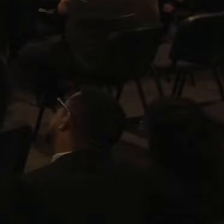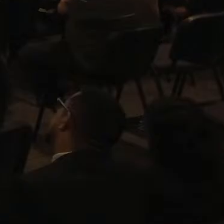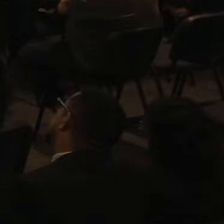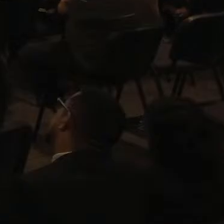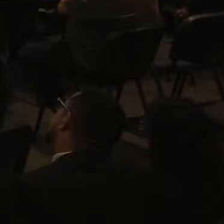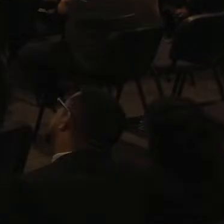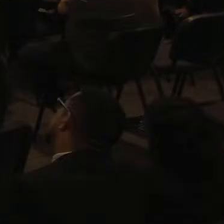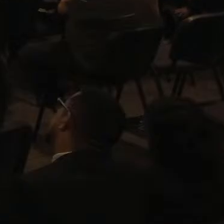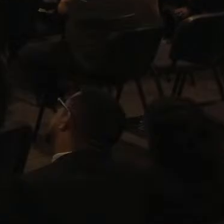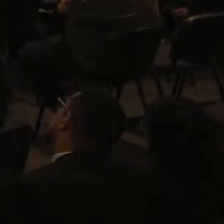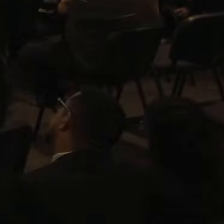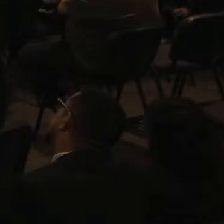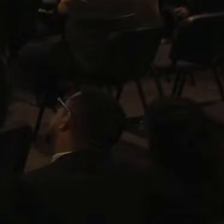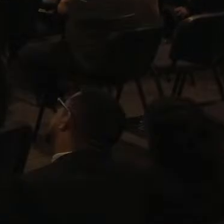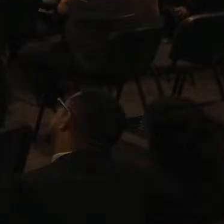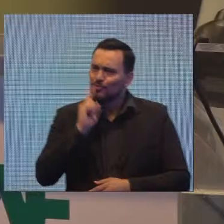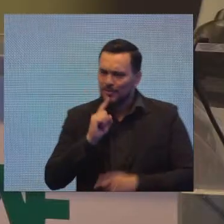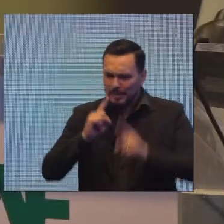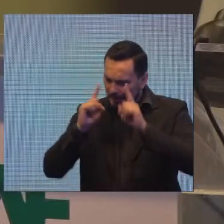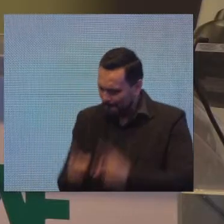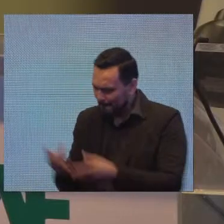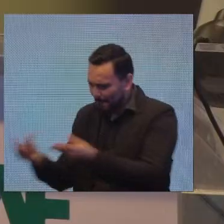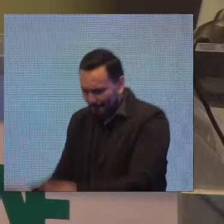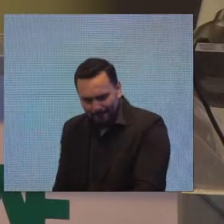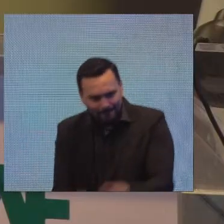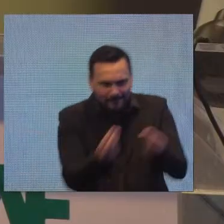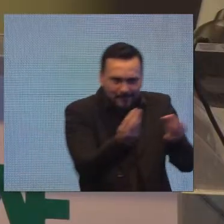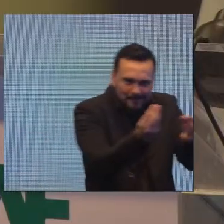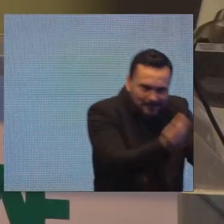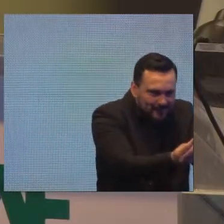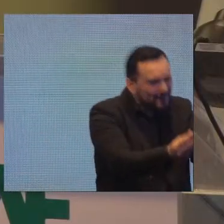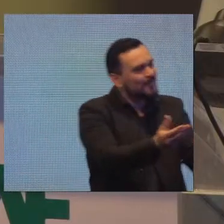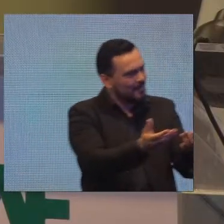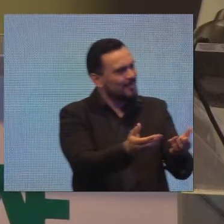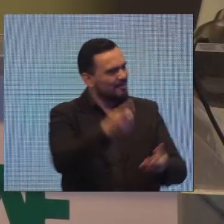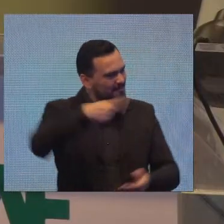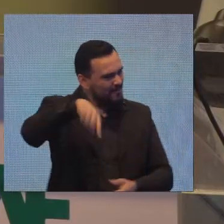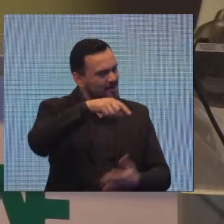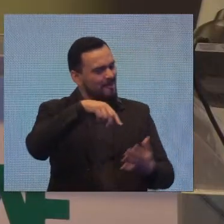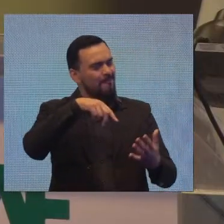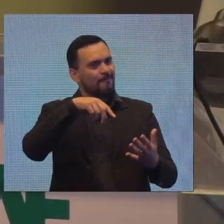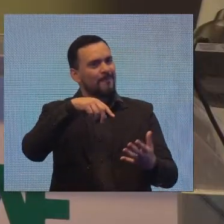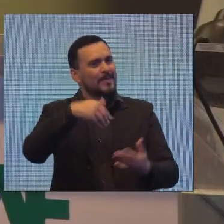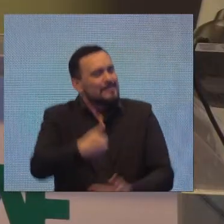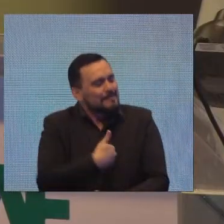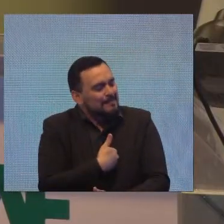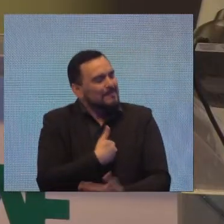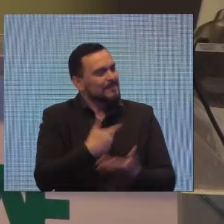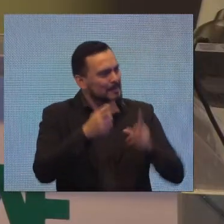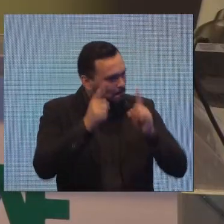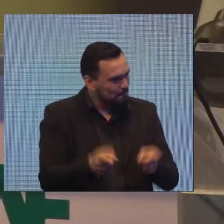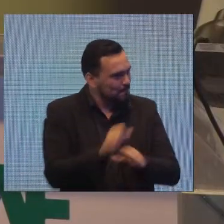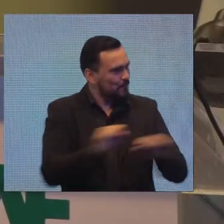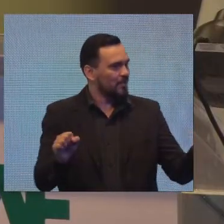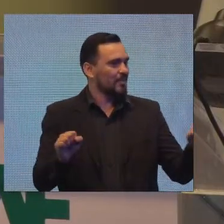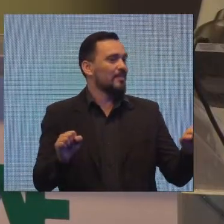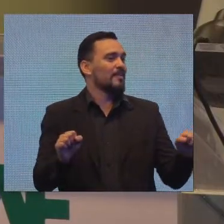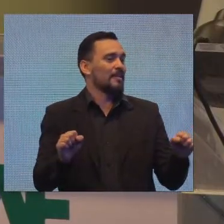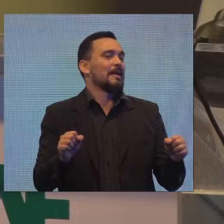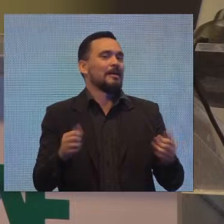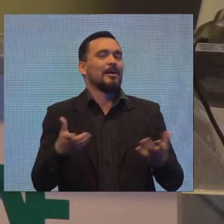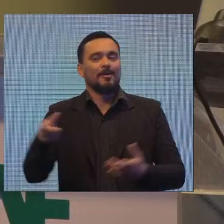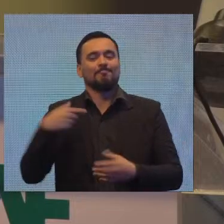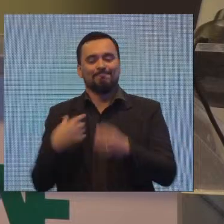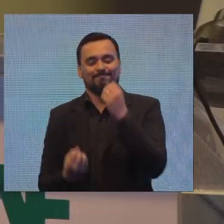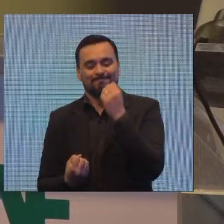me gustó mucho. Entonces yo dije que también las personas sordas, los niños sordos, también pueden tener ese